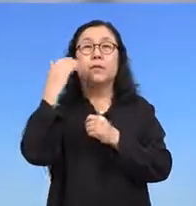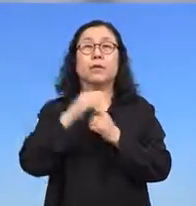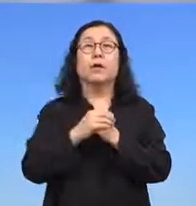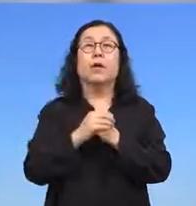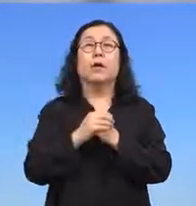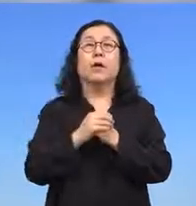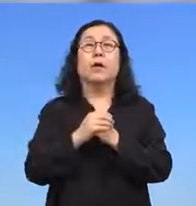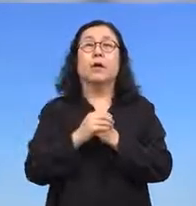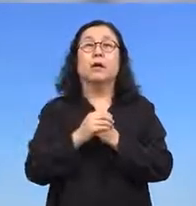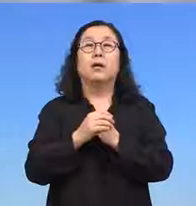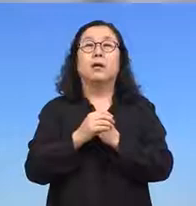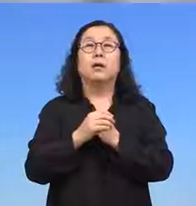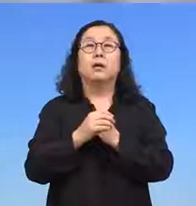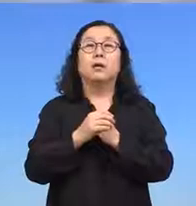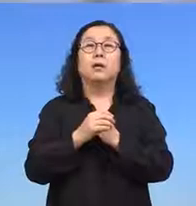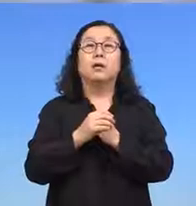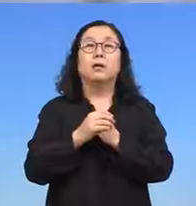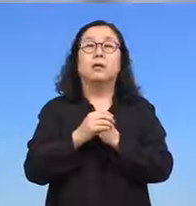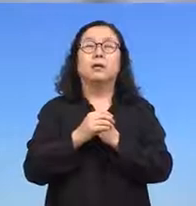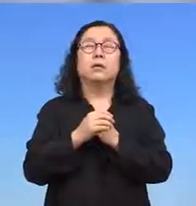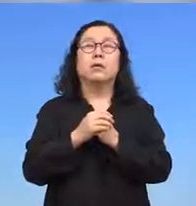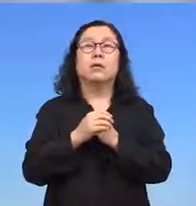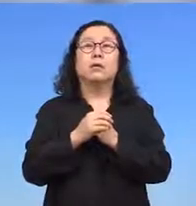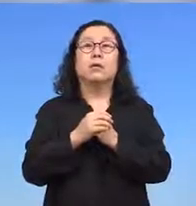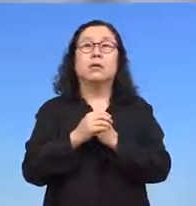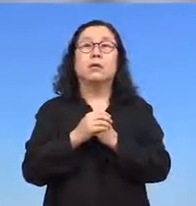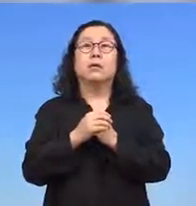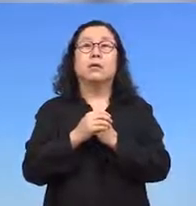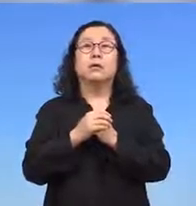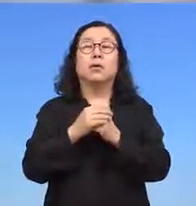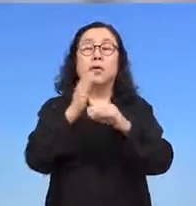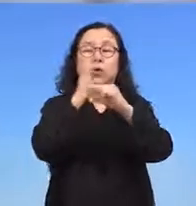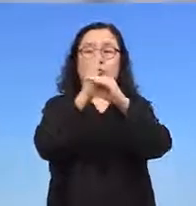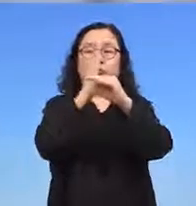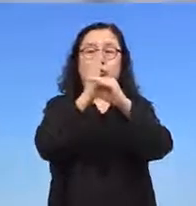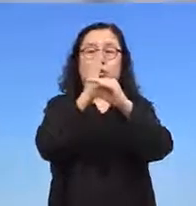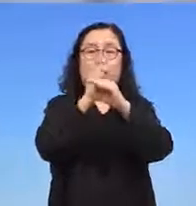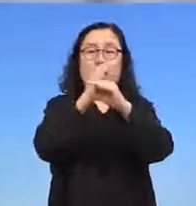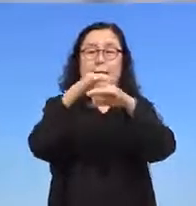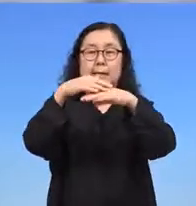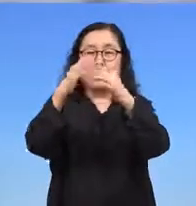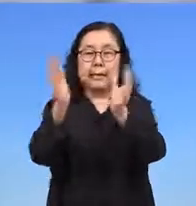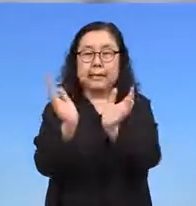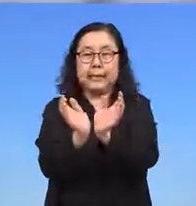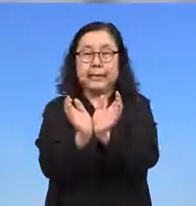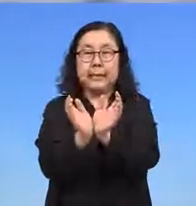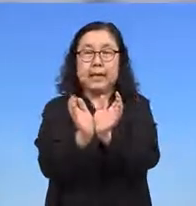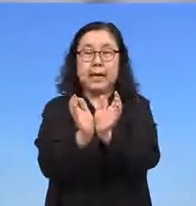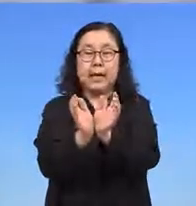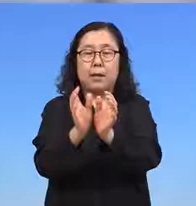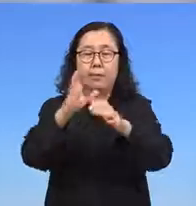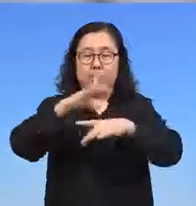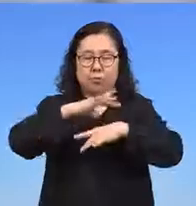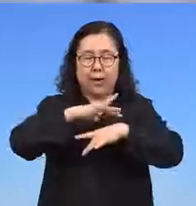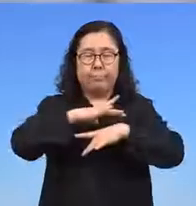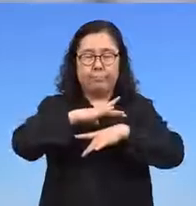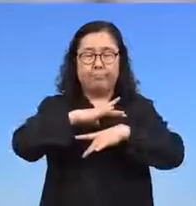그 폴 트루니에라는 상담 심리학자가 명명했던 중간지대의 불안